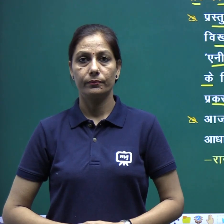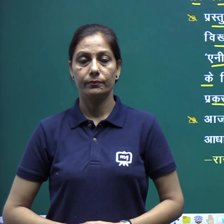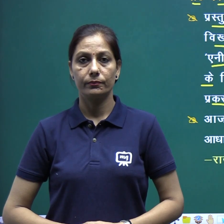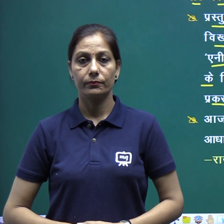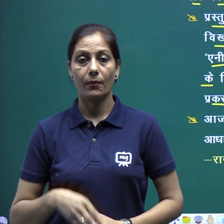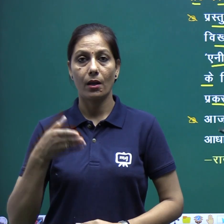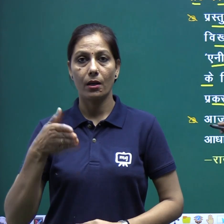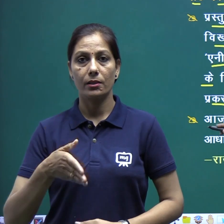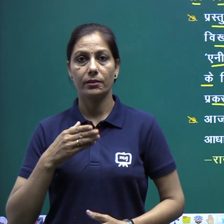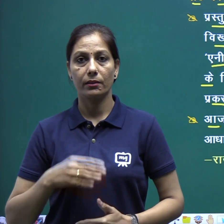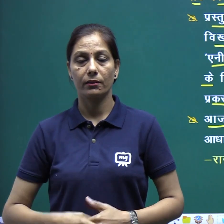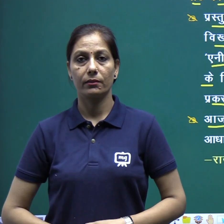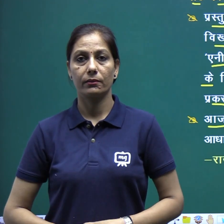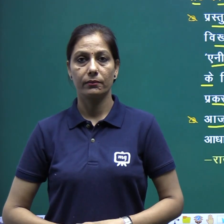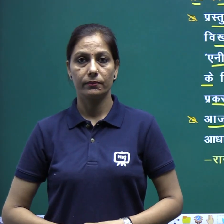आज के